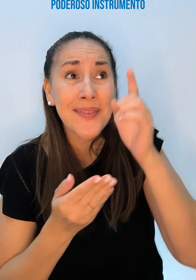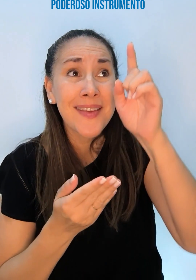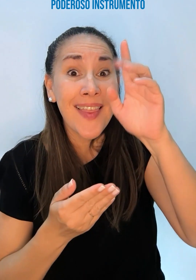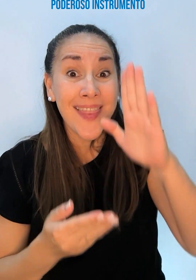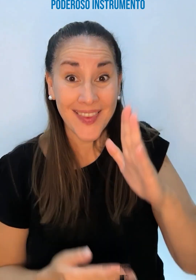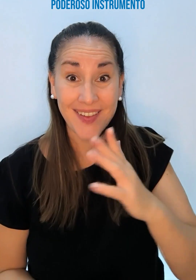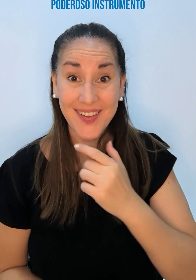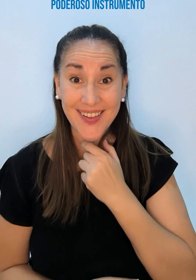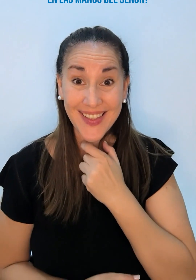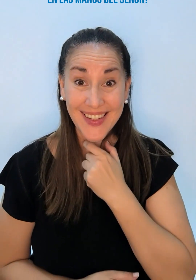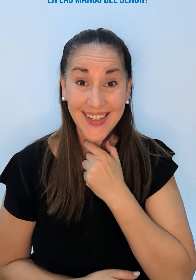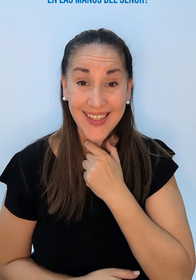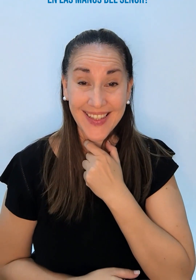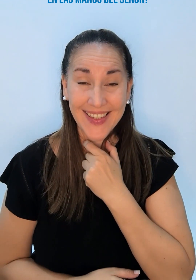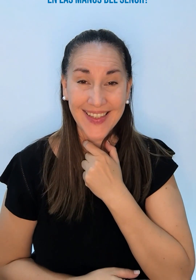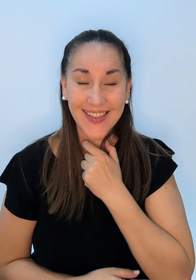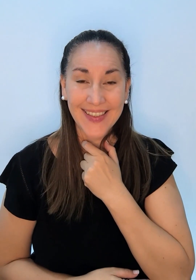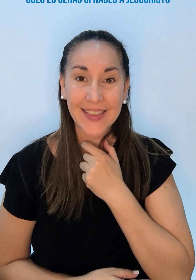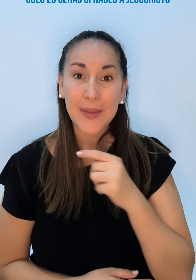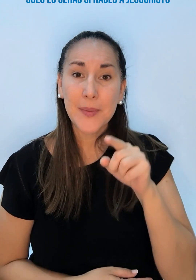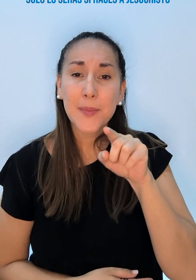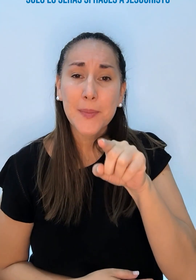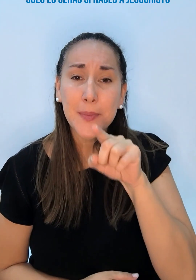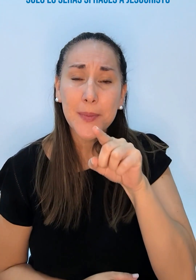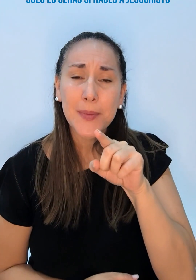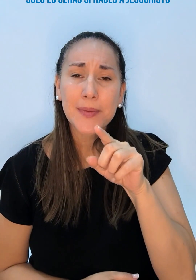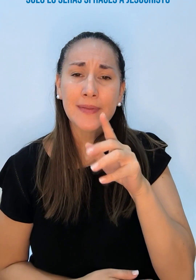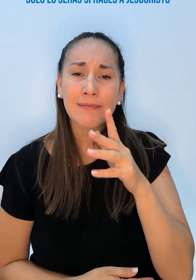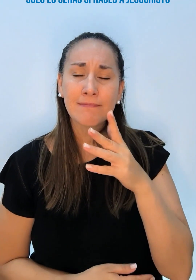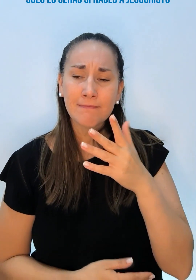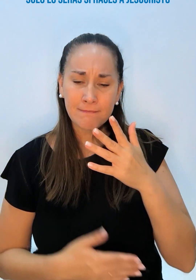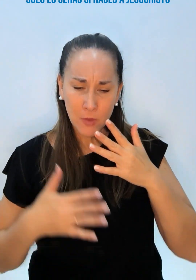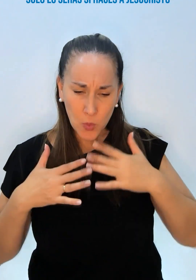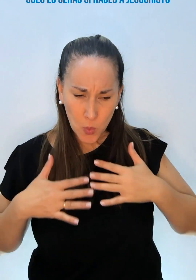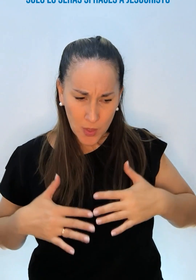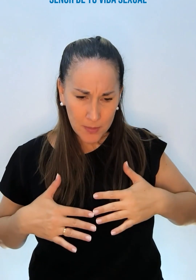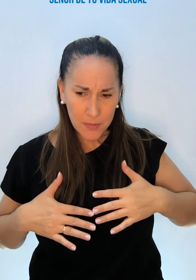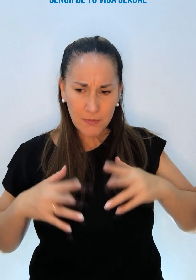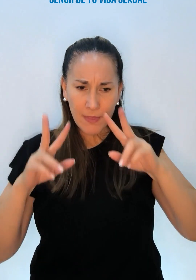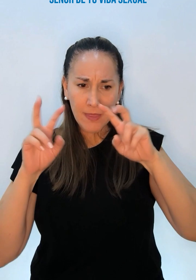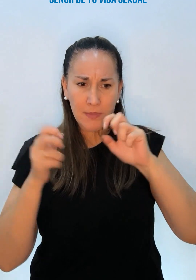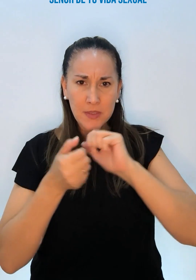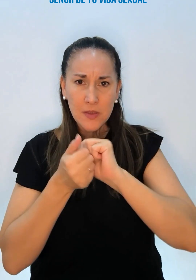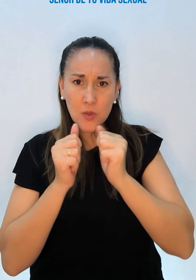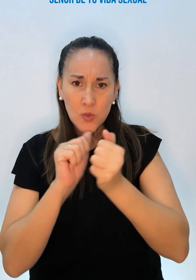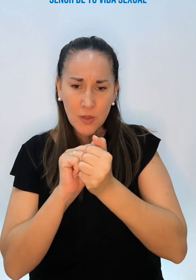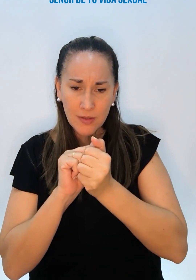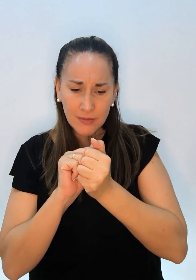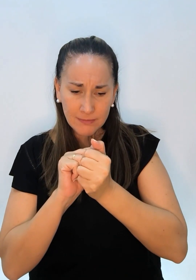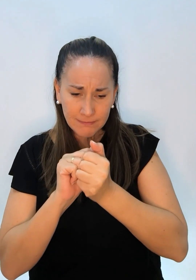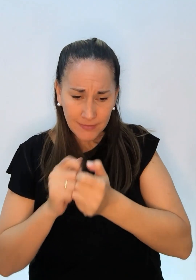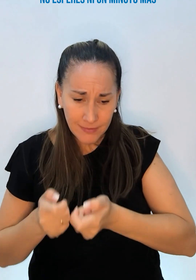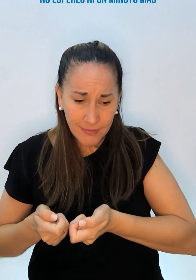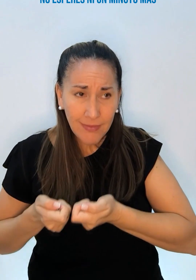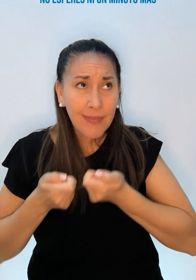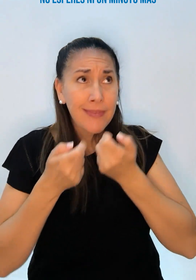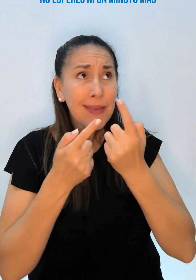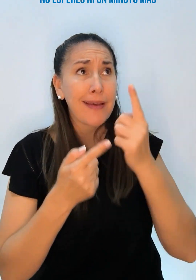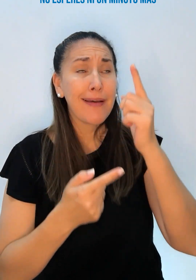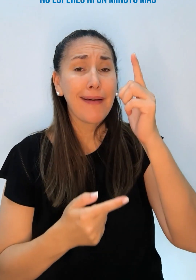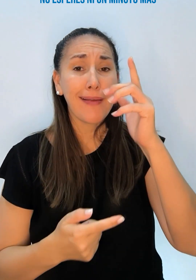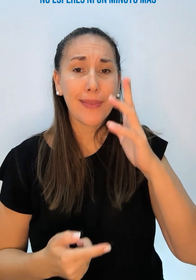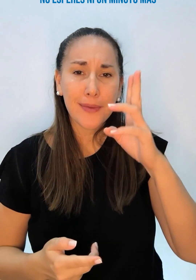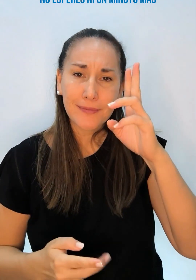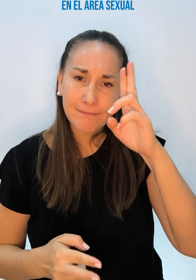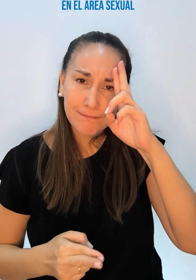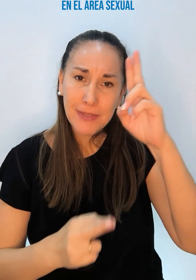convertirte en un poderoso instrumento en las manos del Señor? Solo lo serás si haces a Jesucristo Señor de tu vida sexual. No esperes